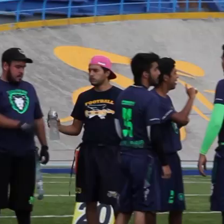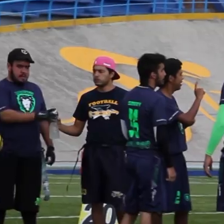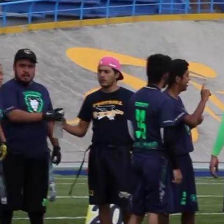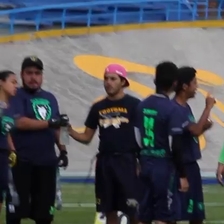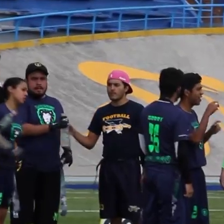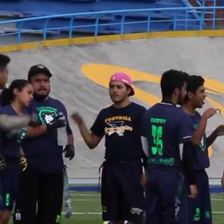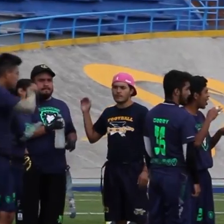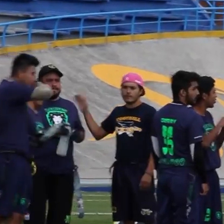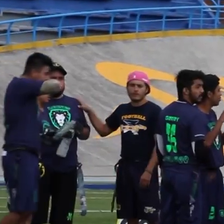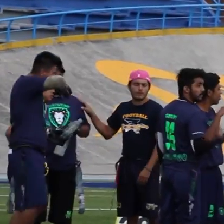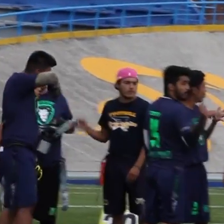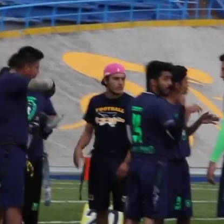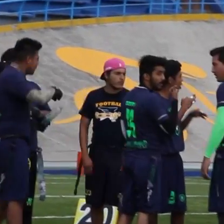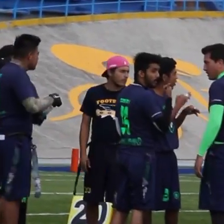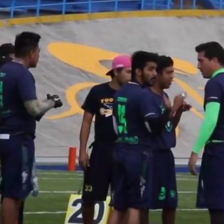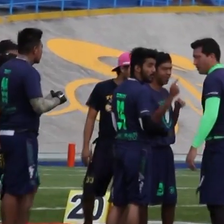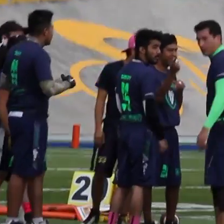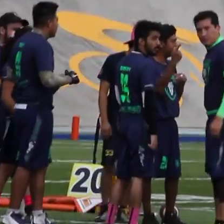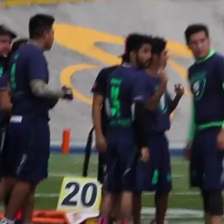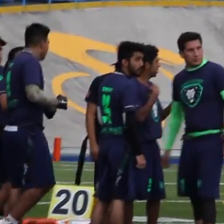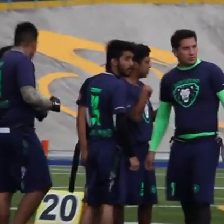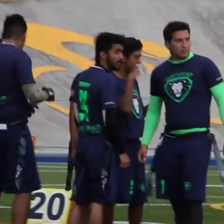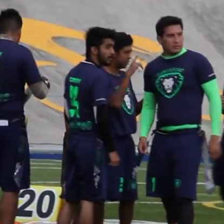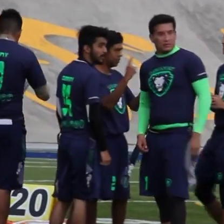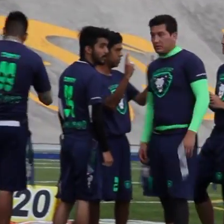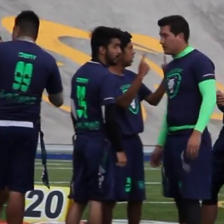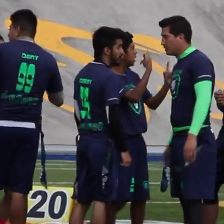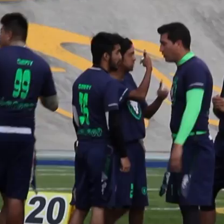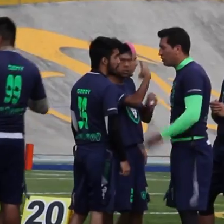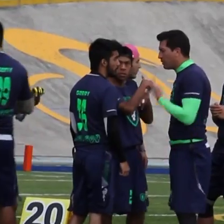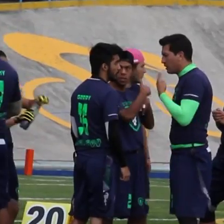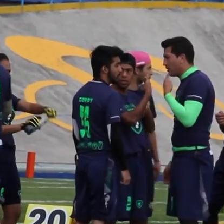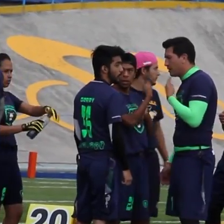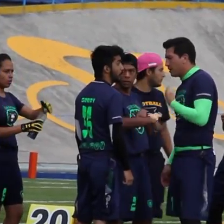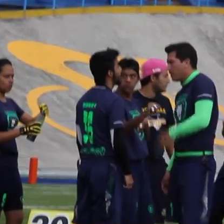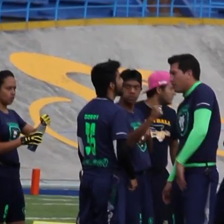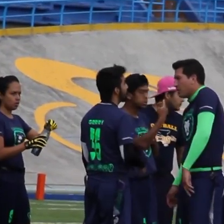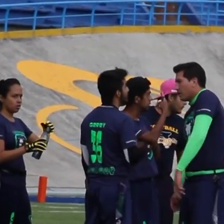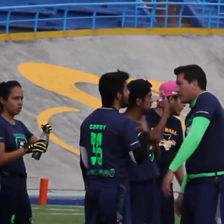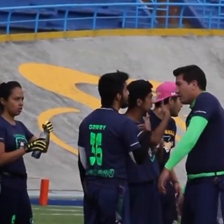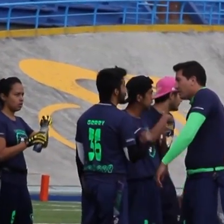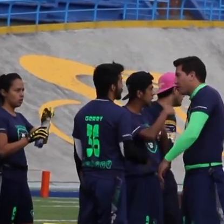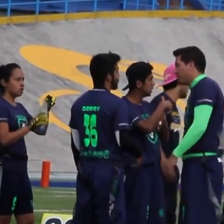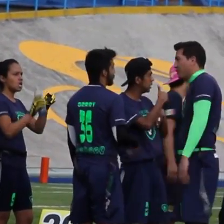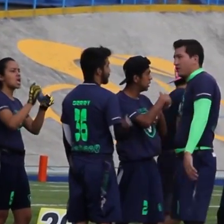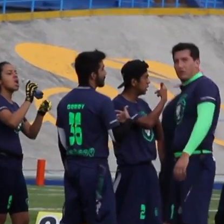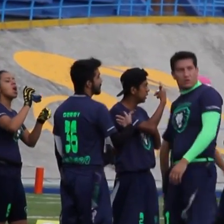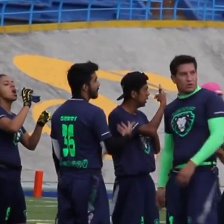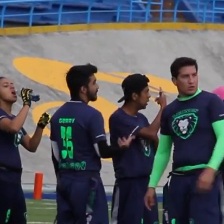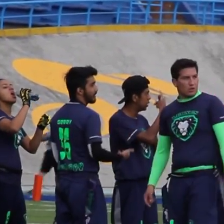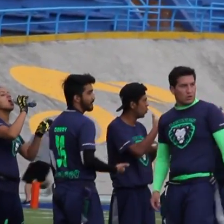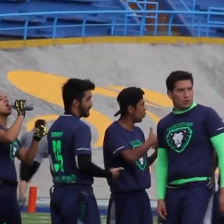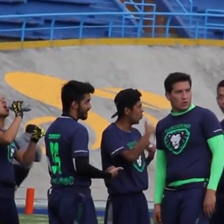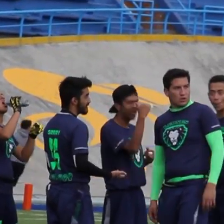hacemos lo de siempre en la comunidad sorda. Lo que queremos ahora es crearnos nuestras nuevas metas,